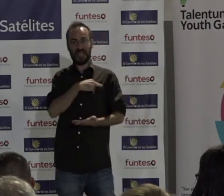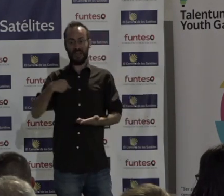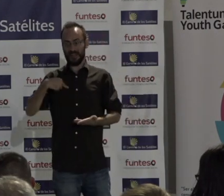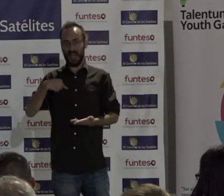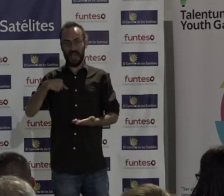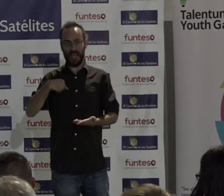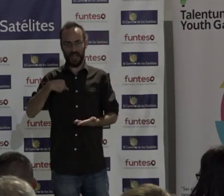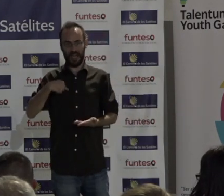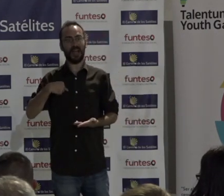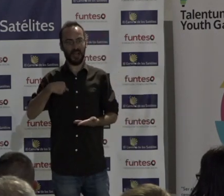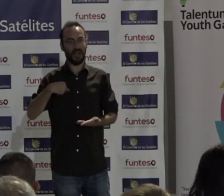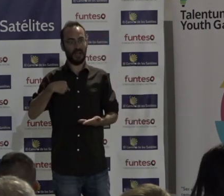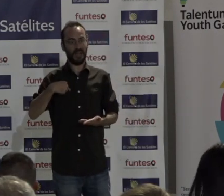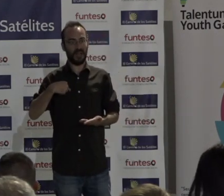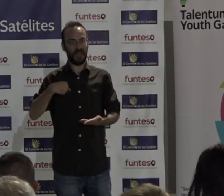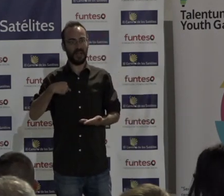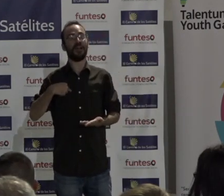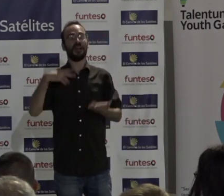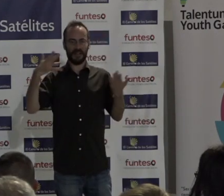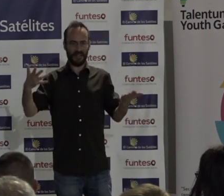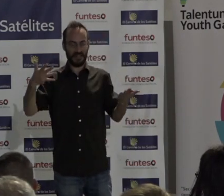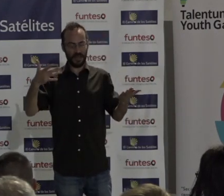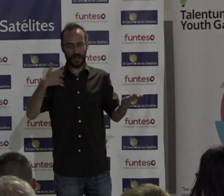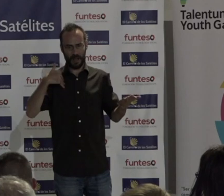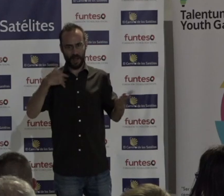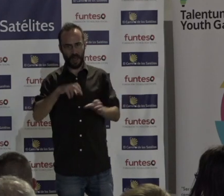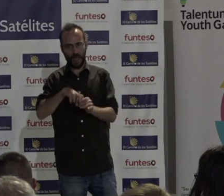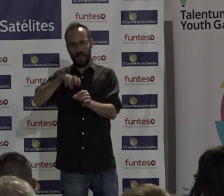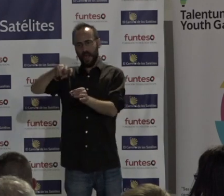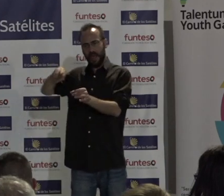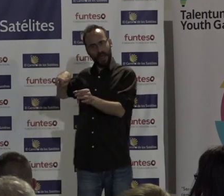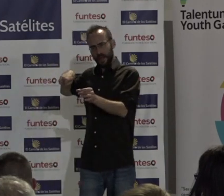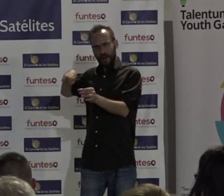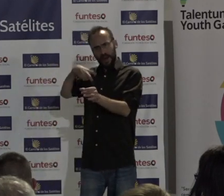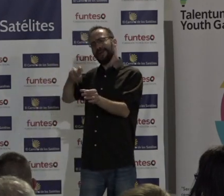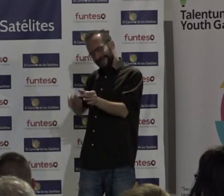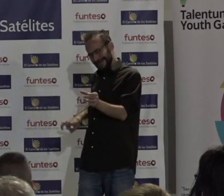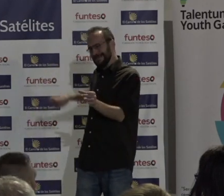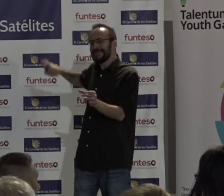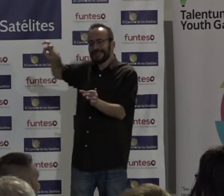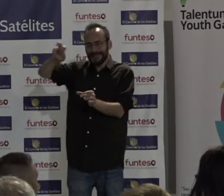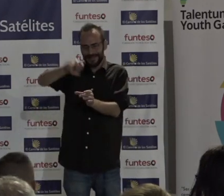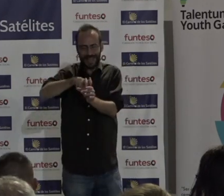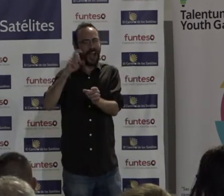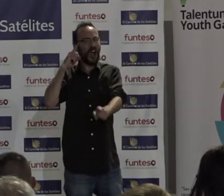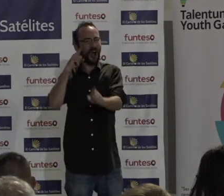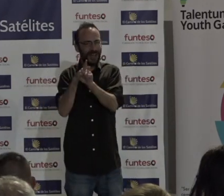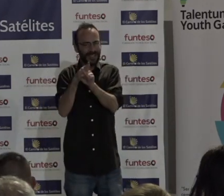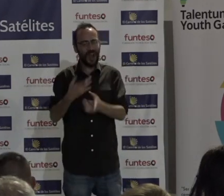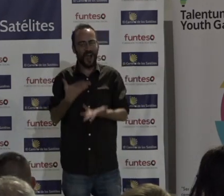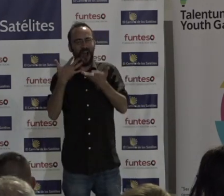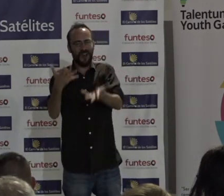podíamos mantenernos al margen en semejante plan, ¿no? Y entonces hemos ofertado